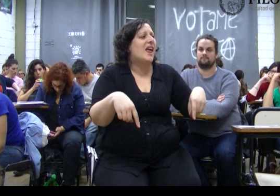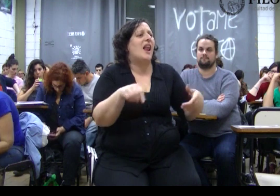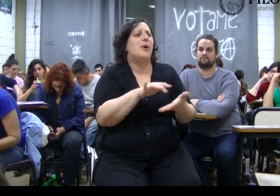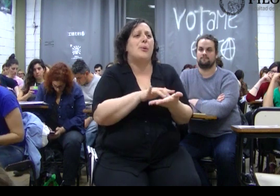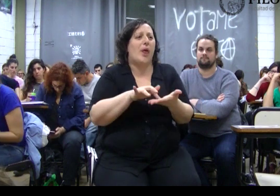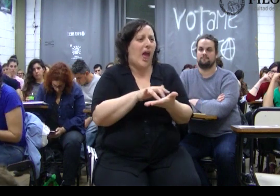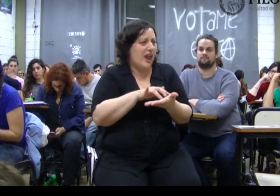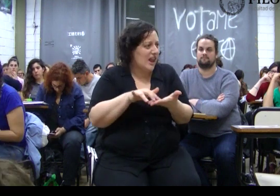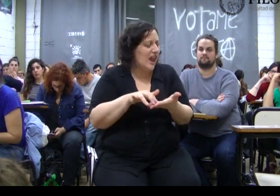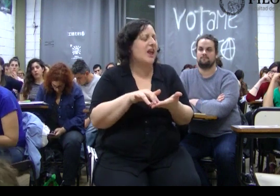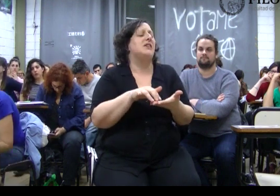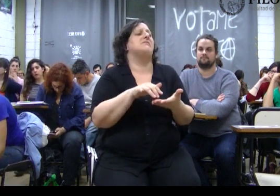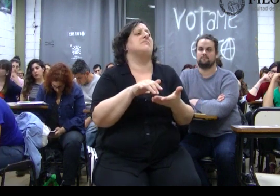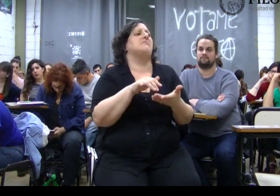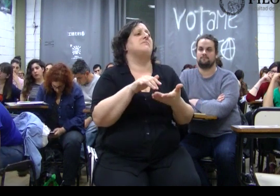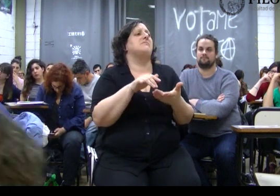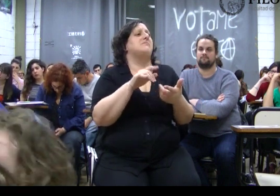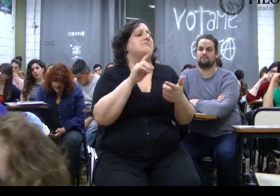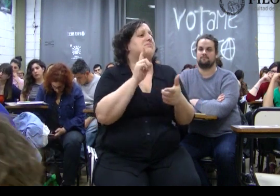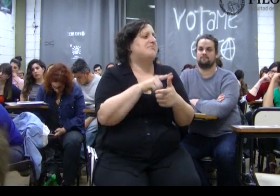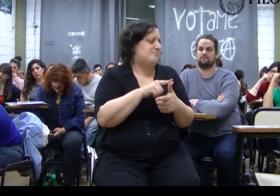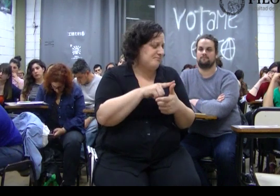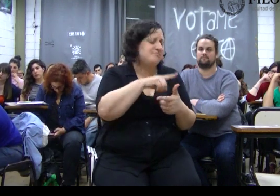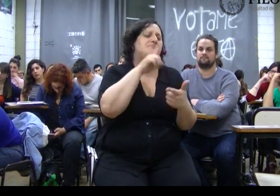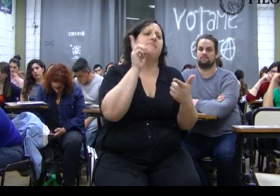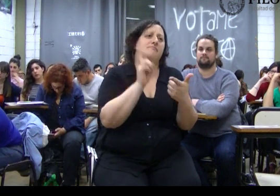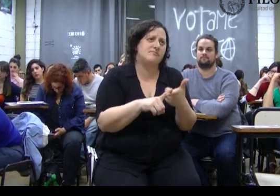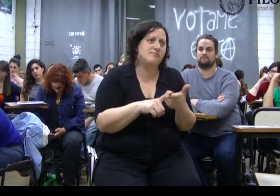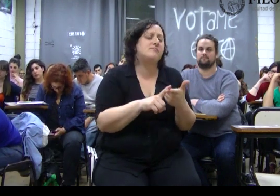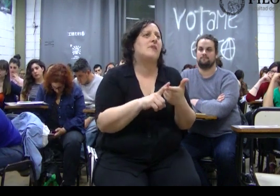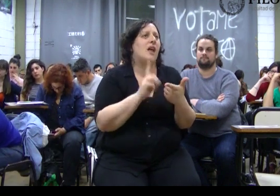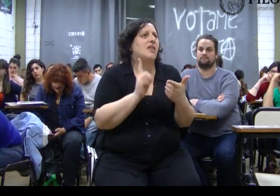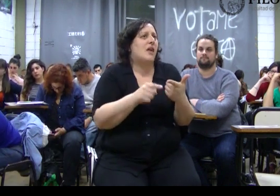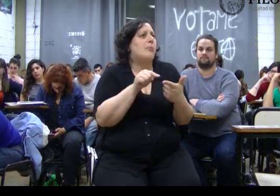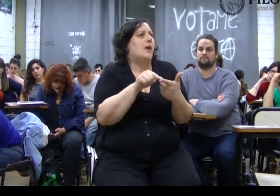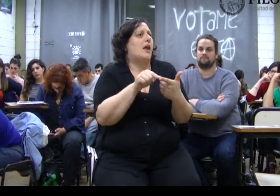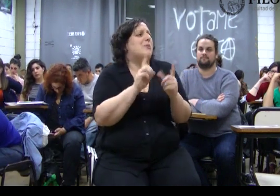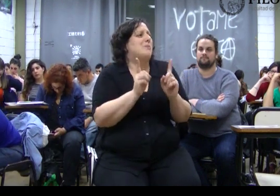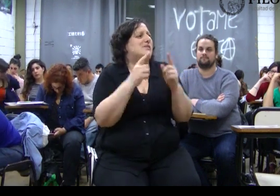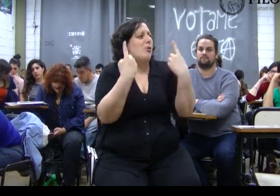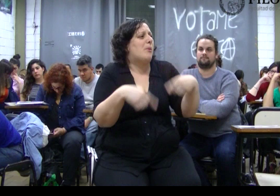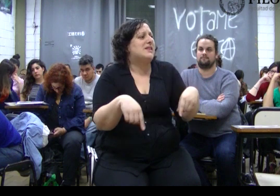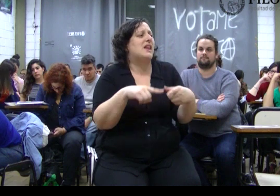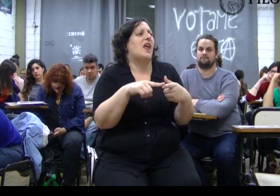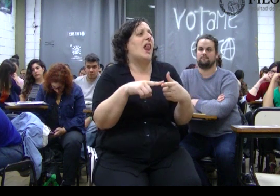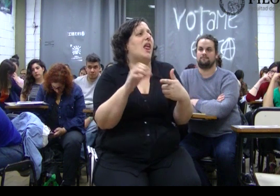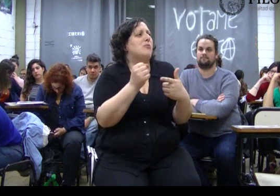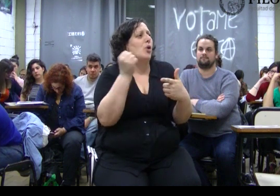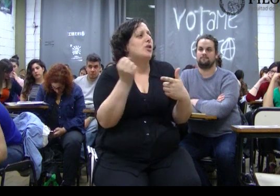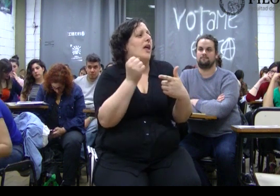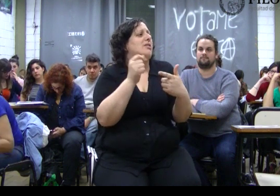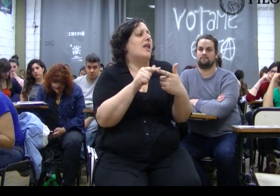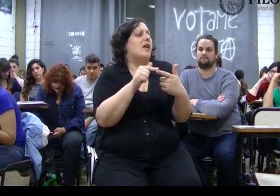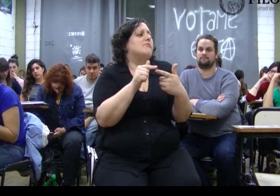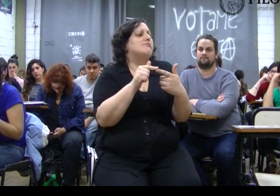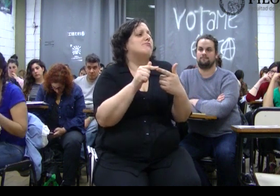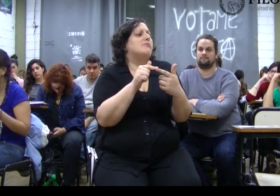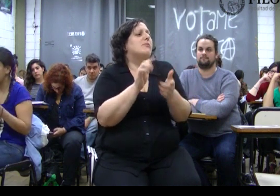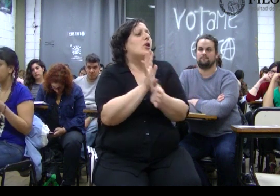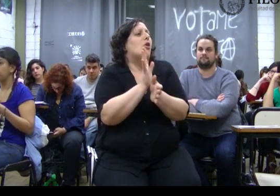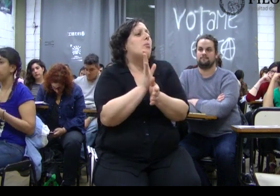braille, por eso es importante que ese material pueda ser recreado en escenas o en